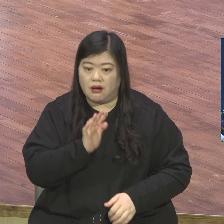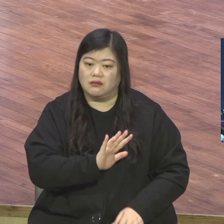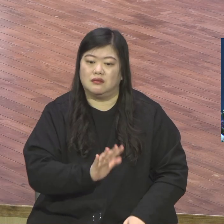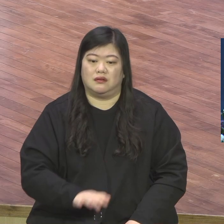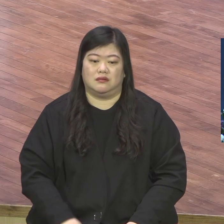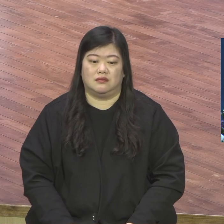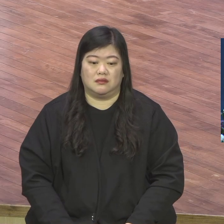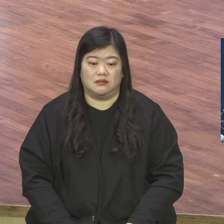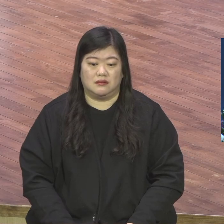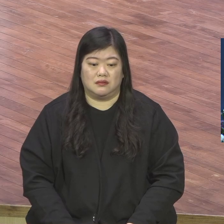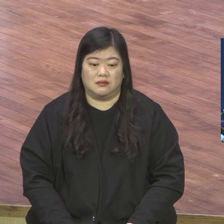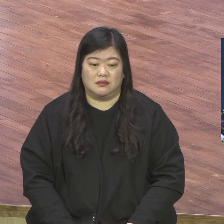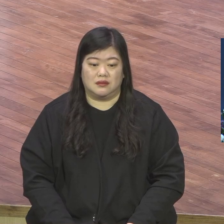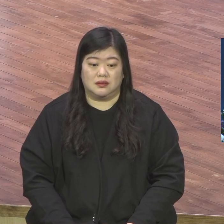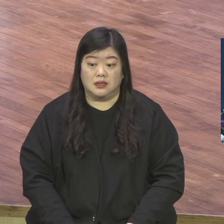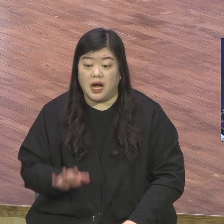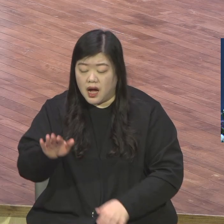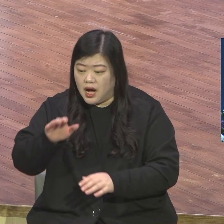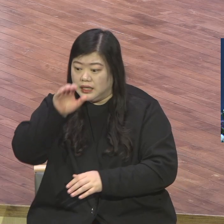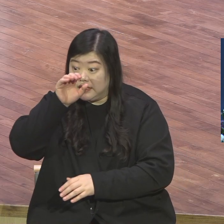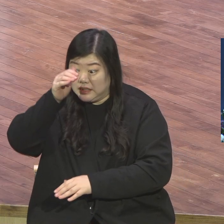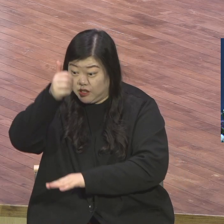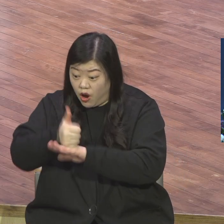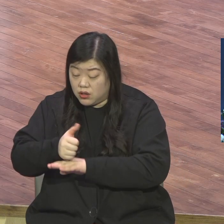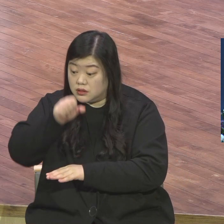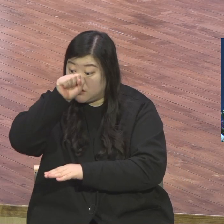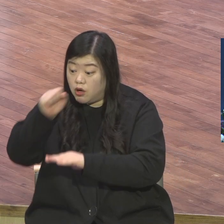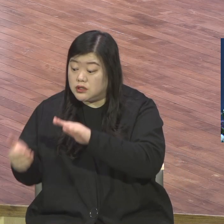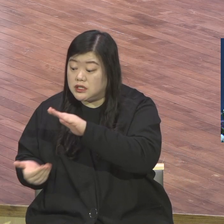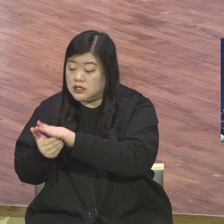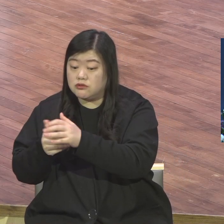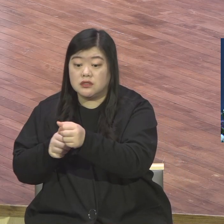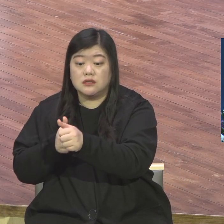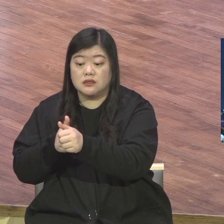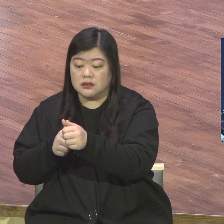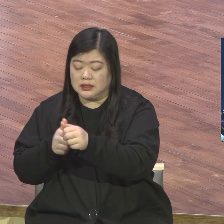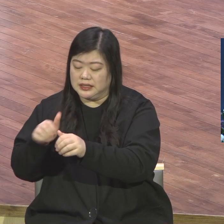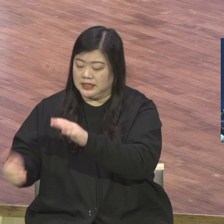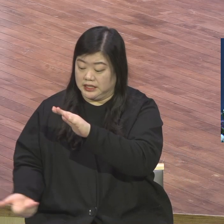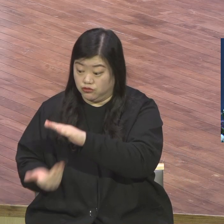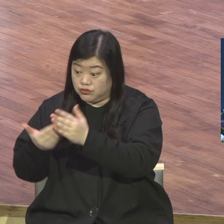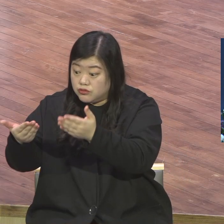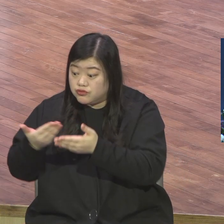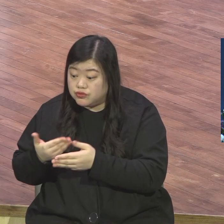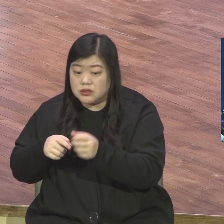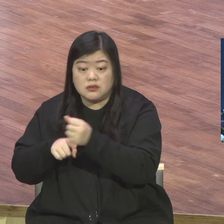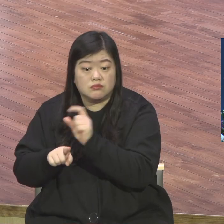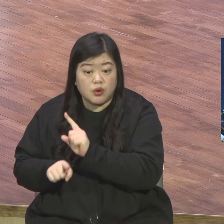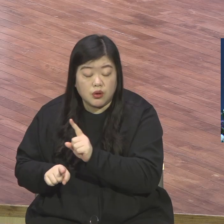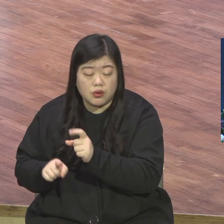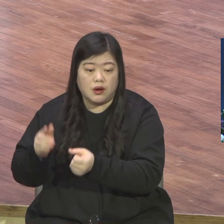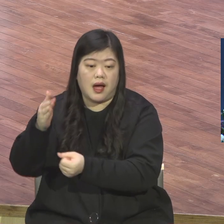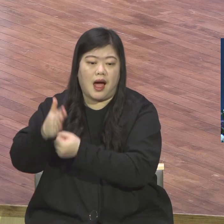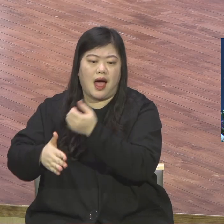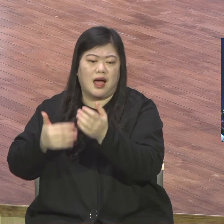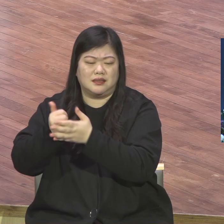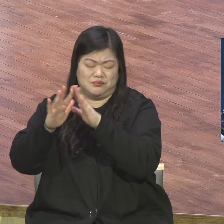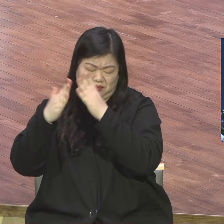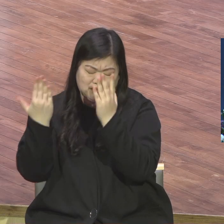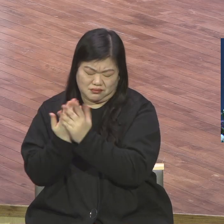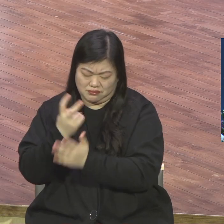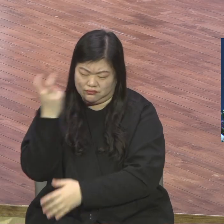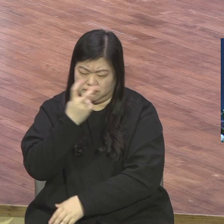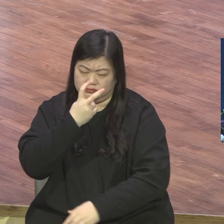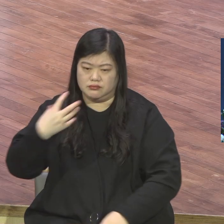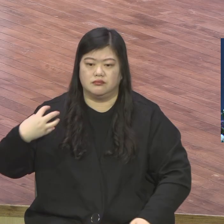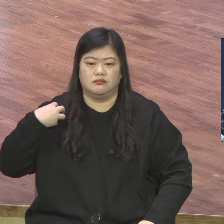거예요. 하나님을 알면 내가 너 다 책임져 줄게. 이 과정 속에 있는 거, 이 과정이요, 과정. 과정